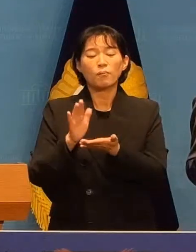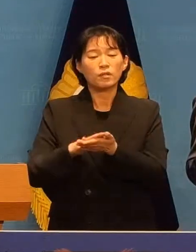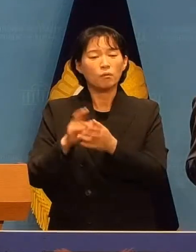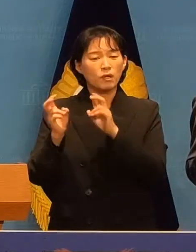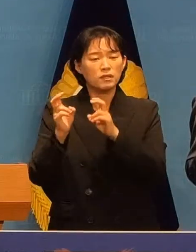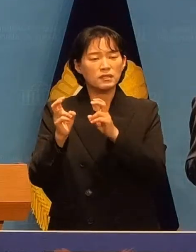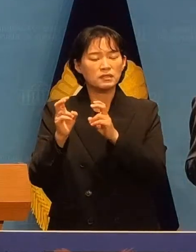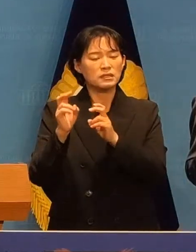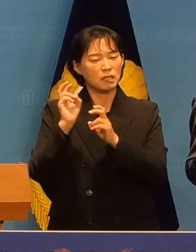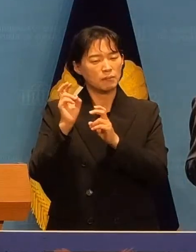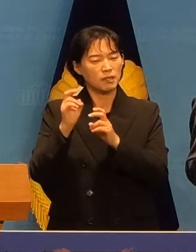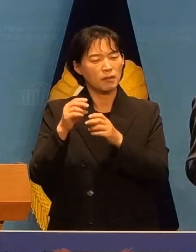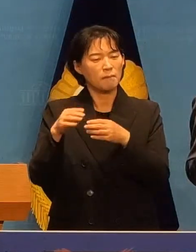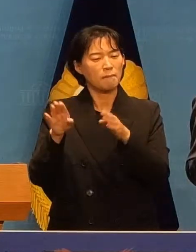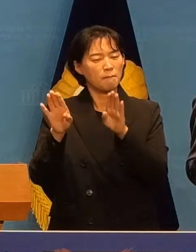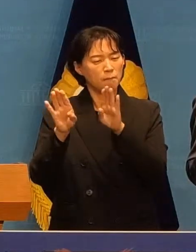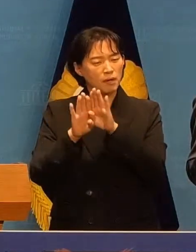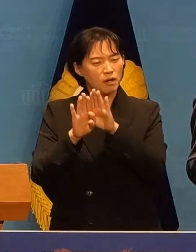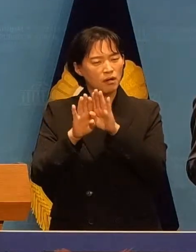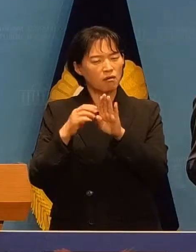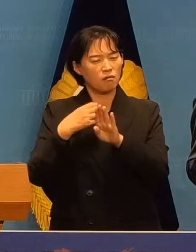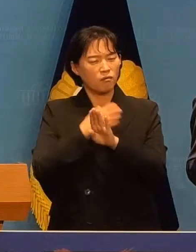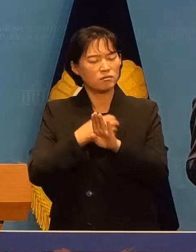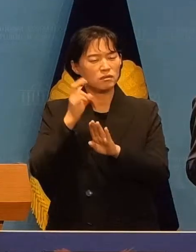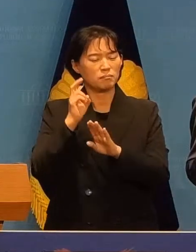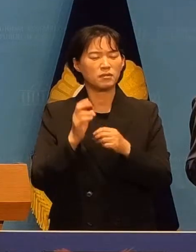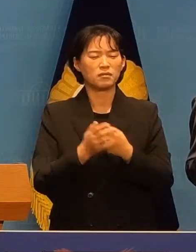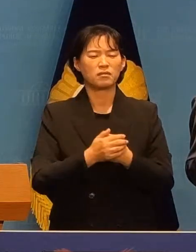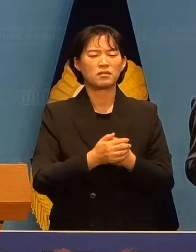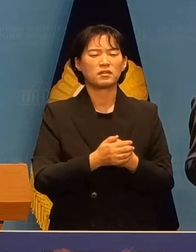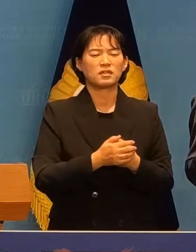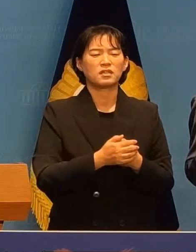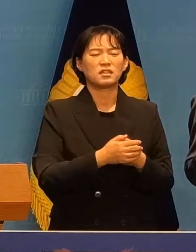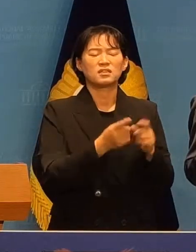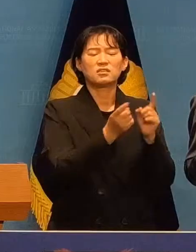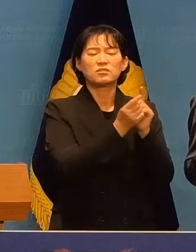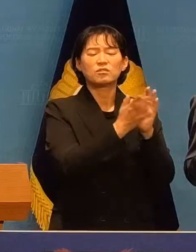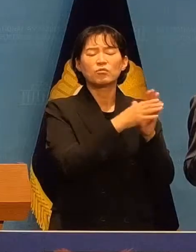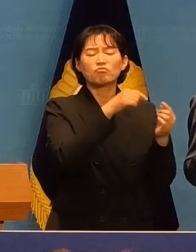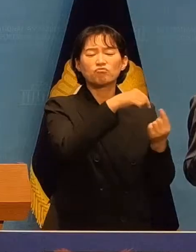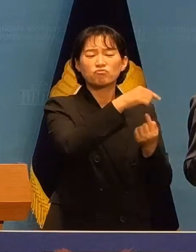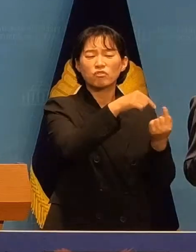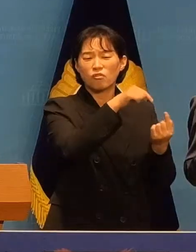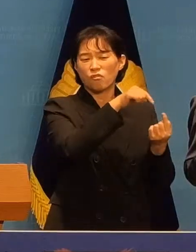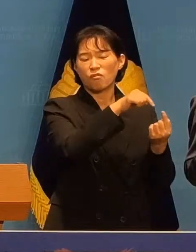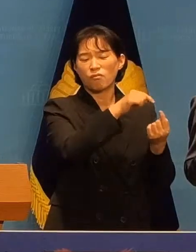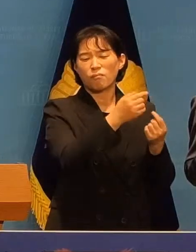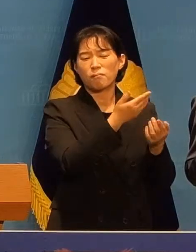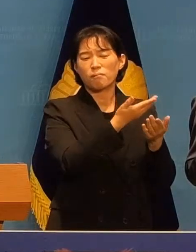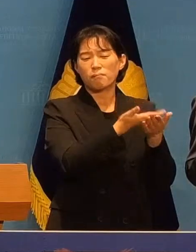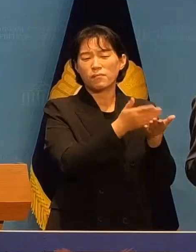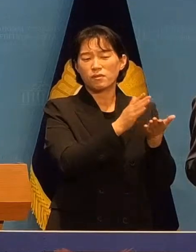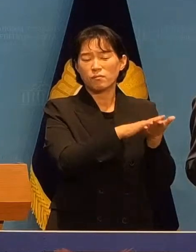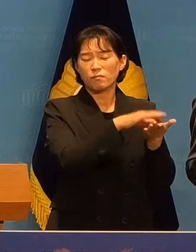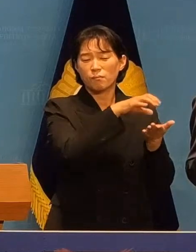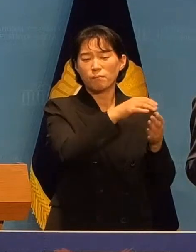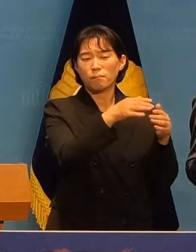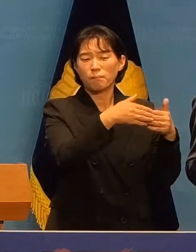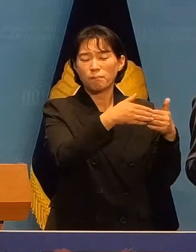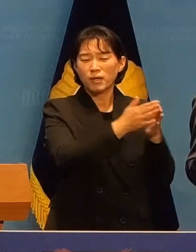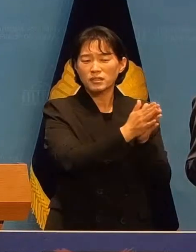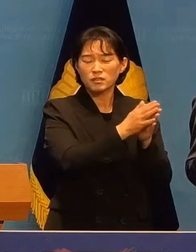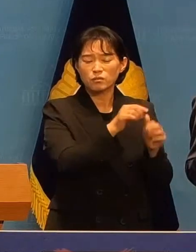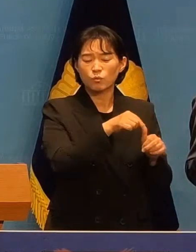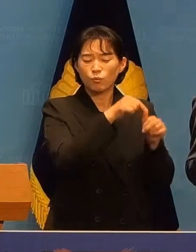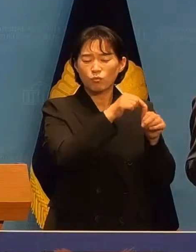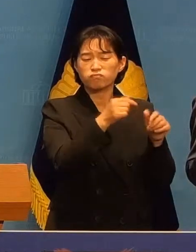위기에 내몰리고 있습니다. 직영 폐쇄는 협력업체의 고객 감소, 경영 악화, 고용